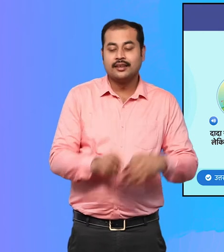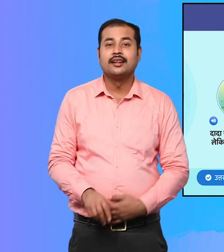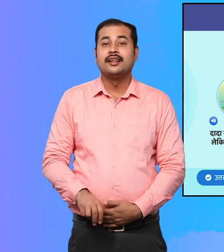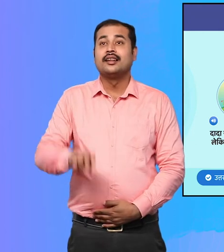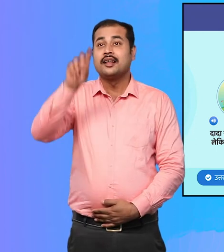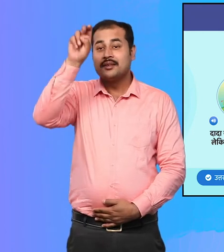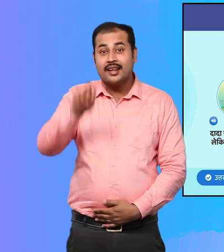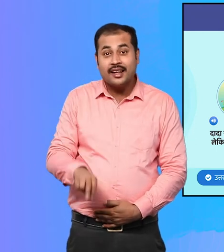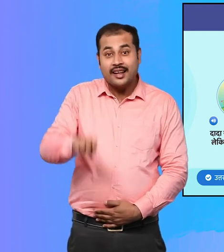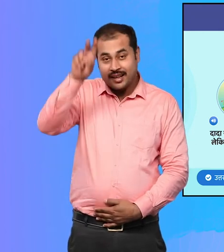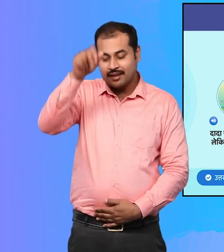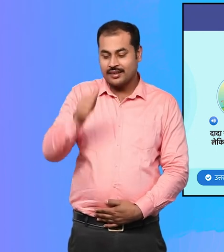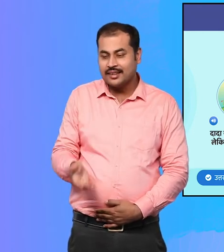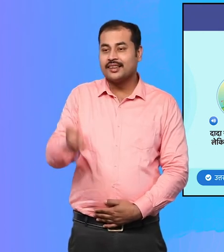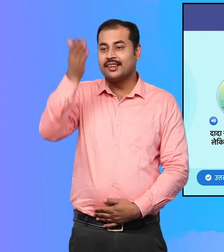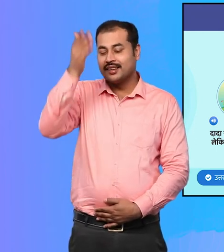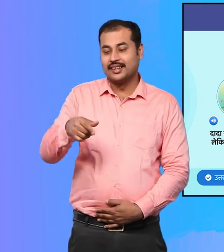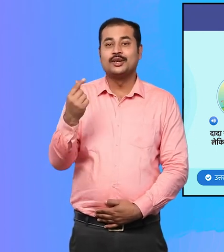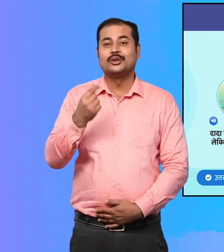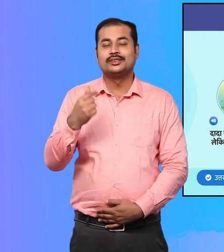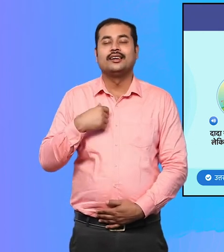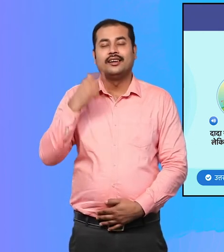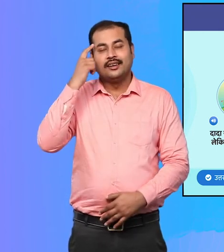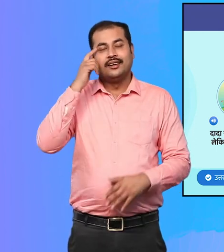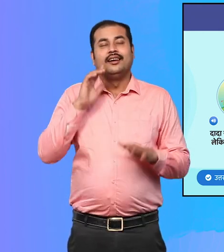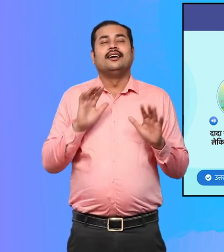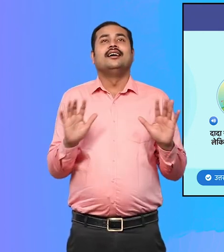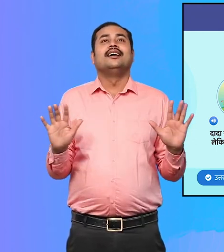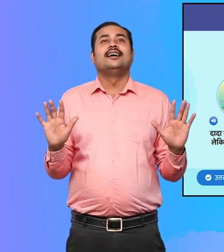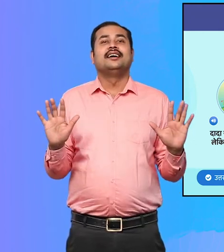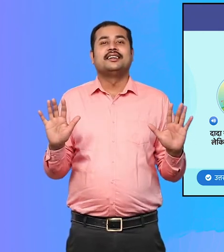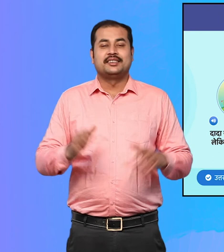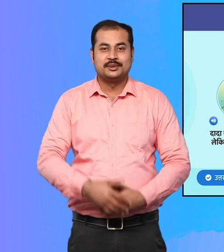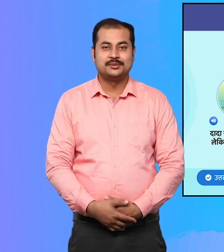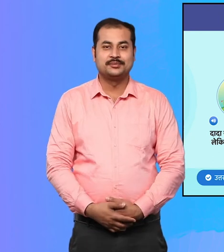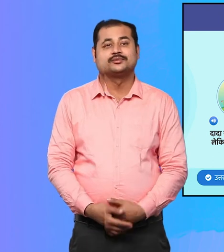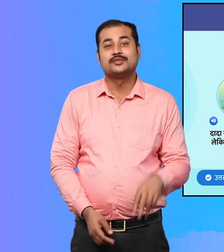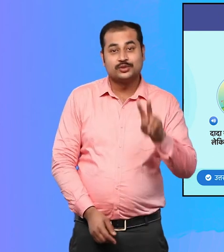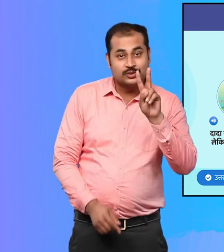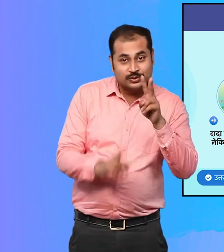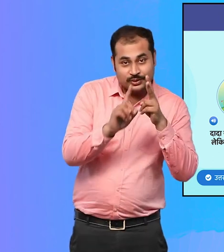और आरामदायक यात्रा के लिए लिफ्ट का उपयोग करें ई